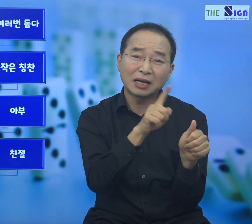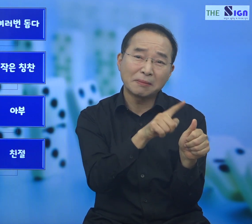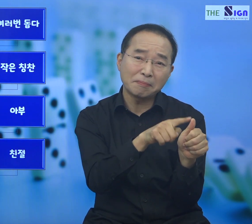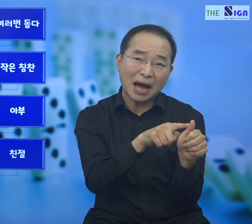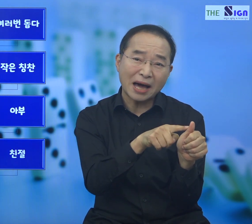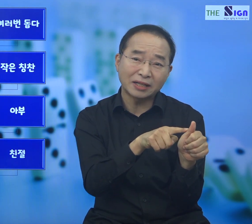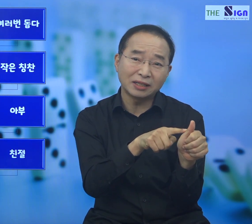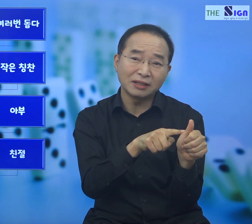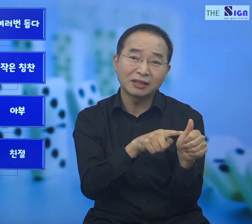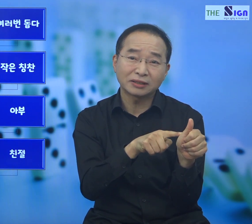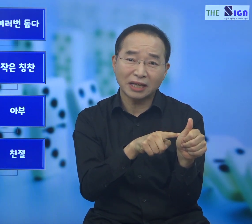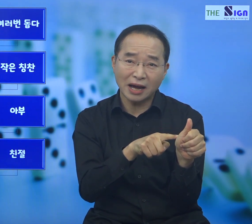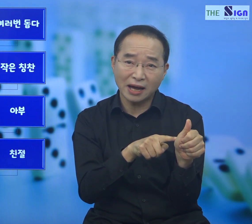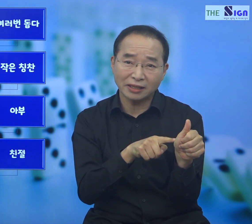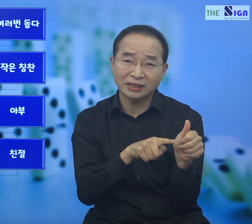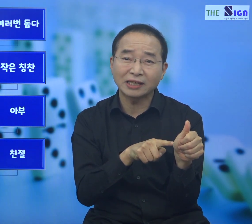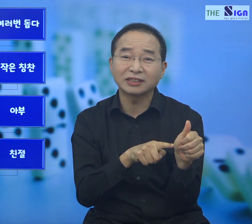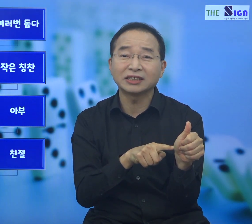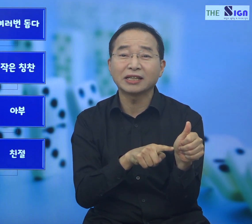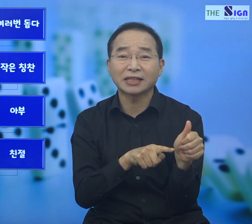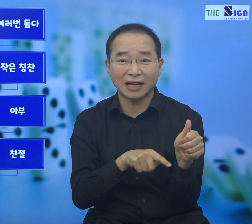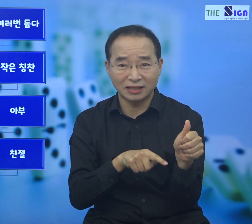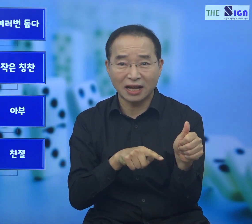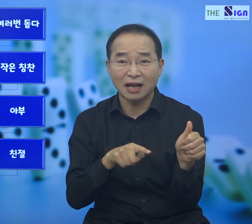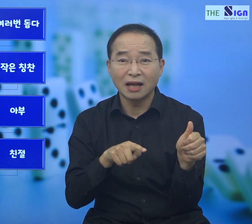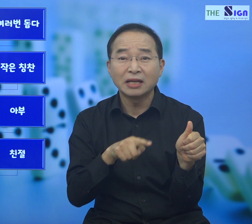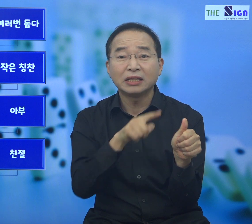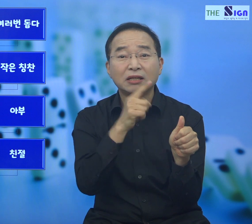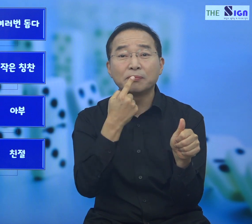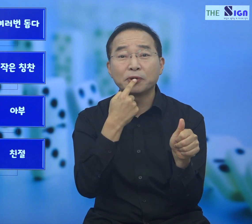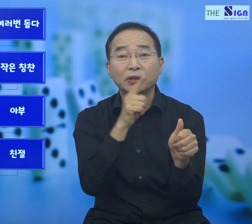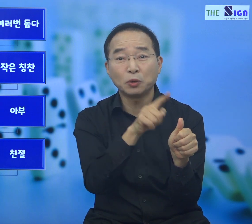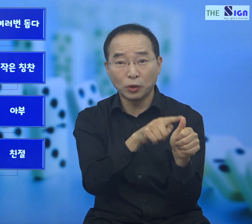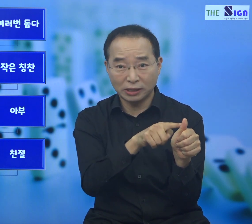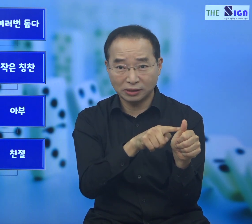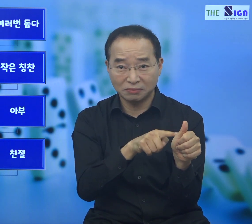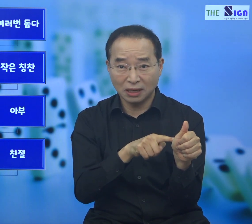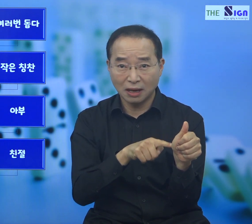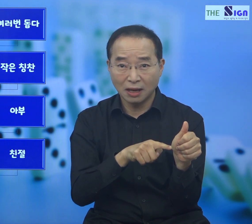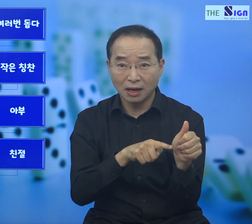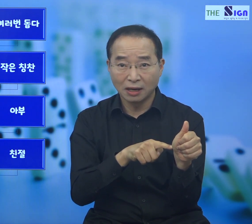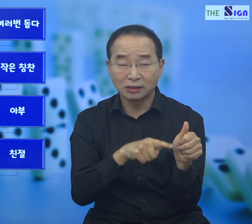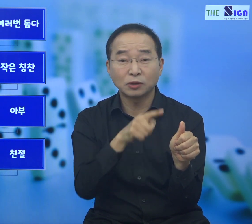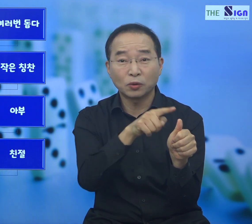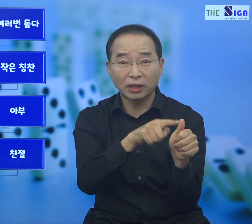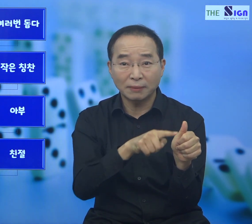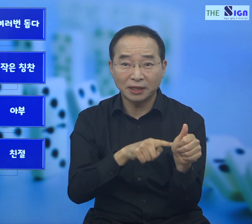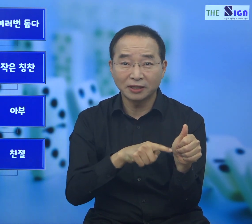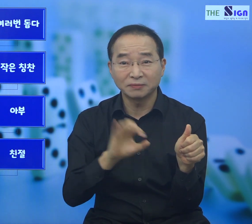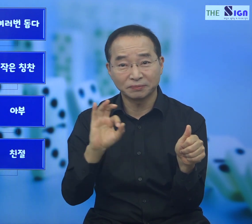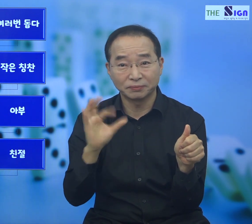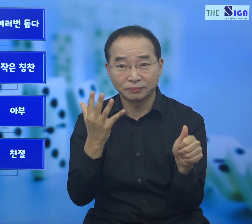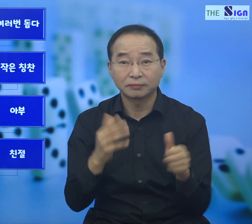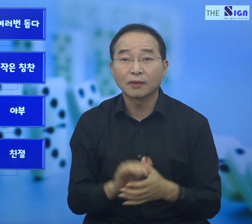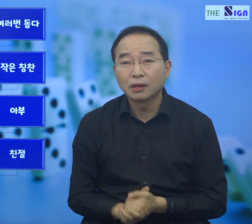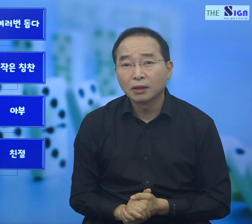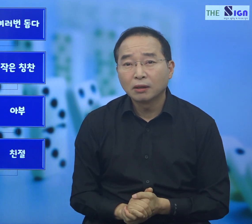맞게끔 말을 딱 찰지게 잘한다, 이런 표현이 여기 있습니다. 그래서 이렇게 하면은